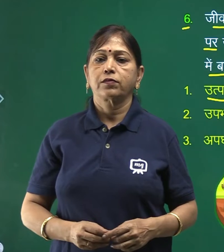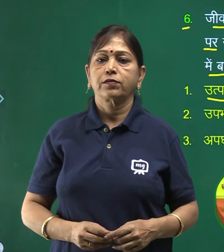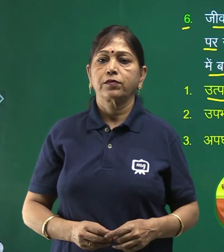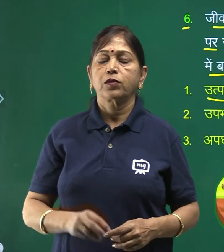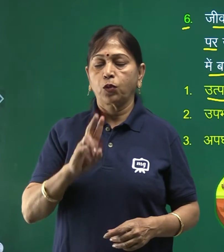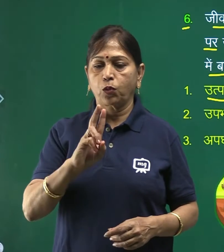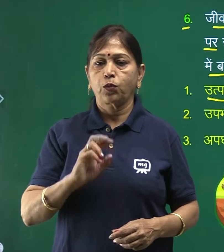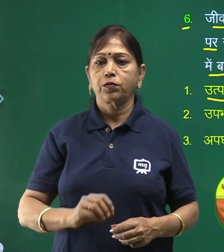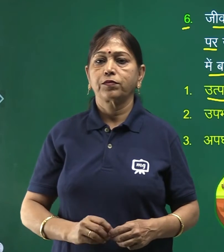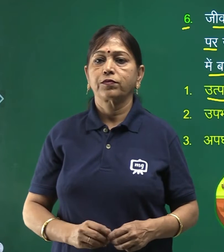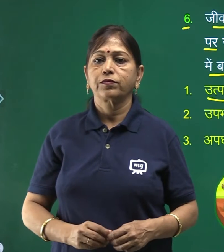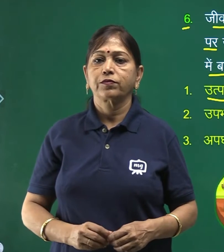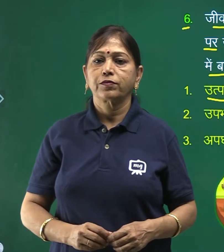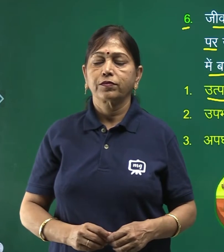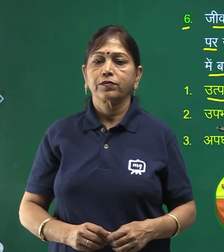2,